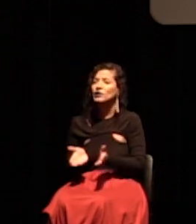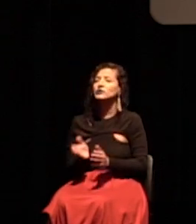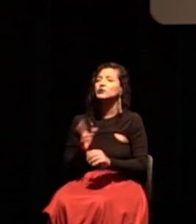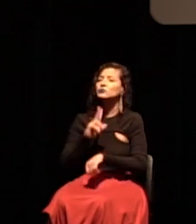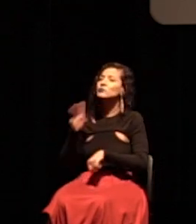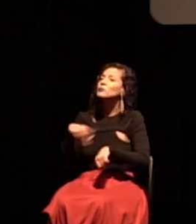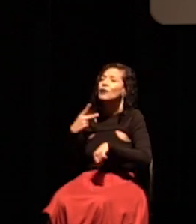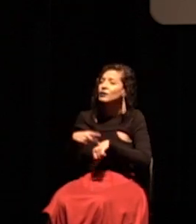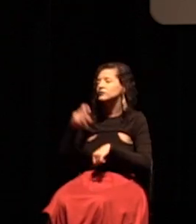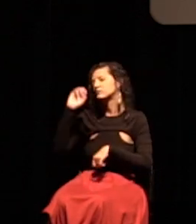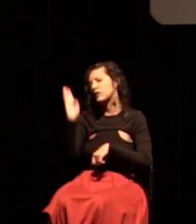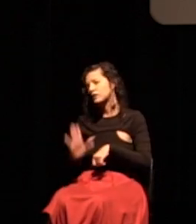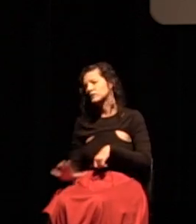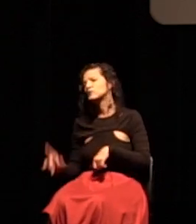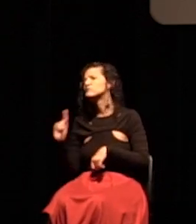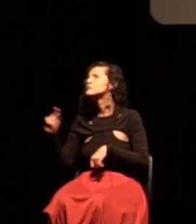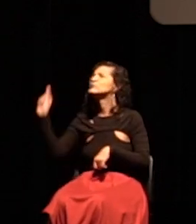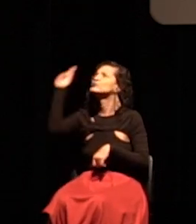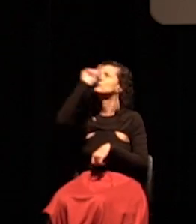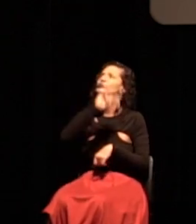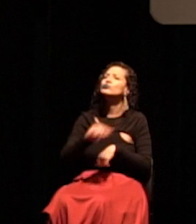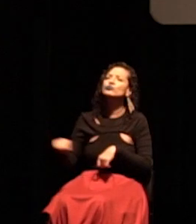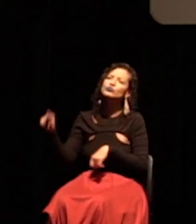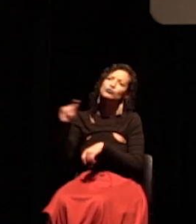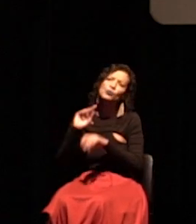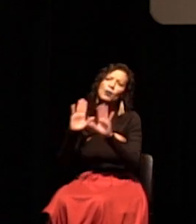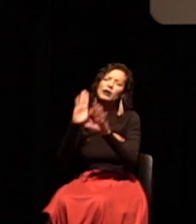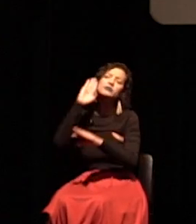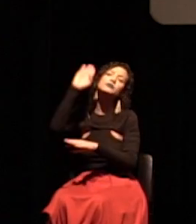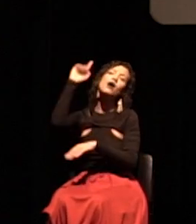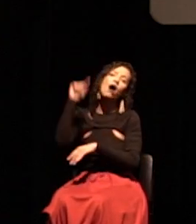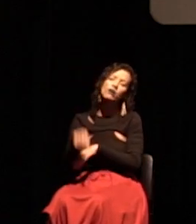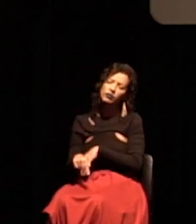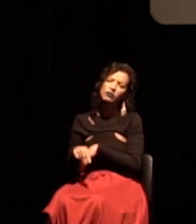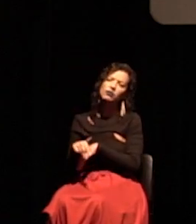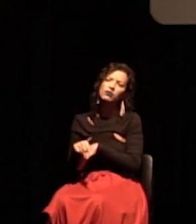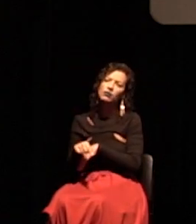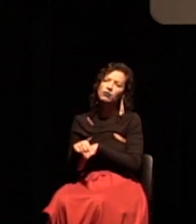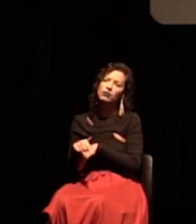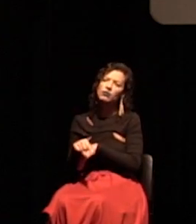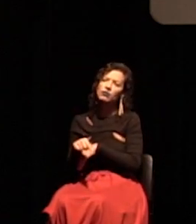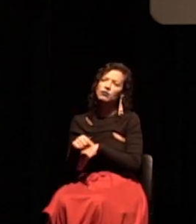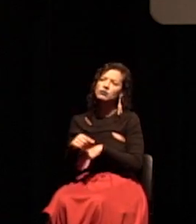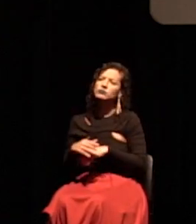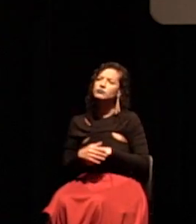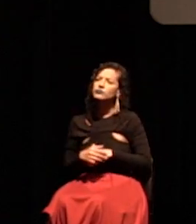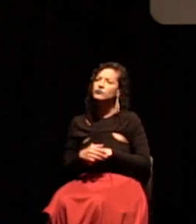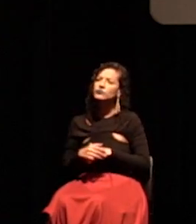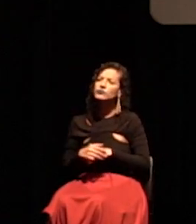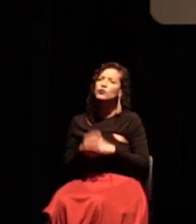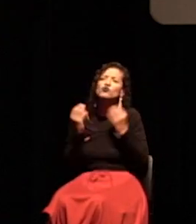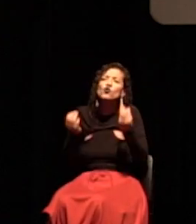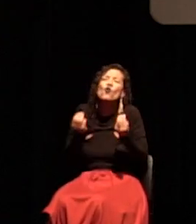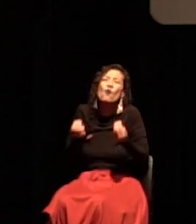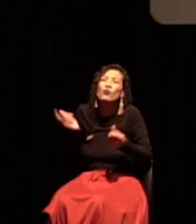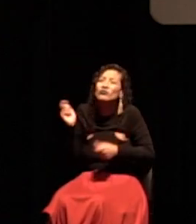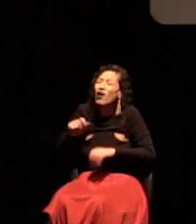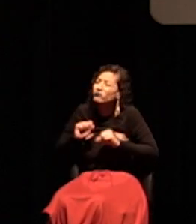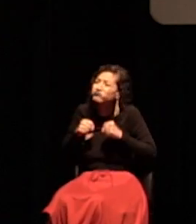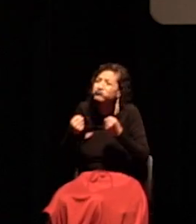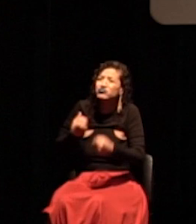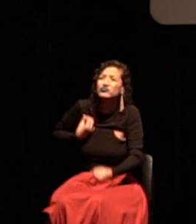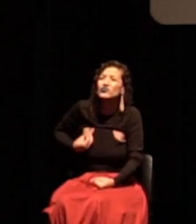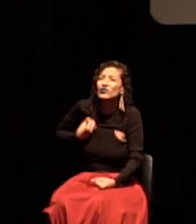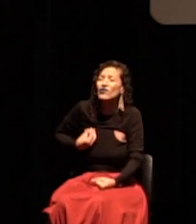país, em todos os lugares, mas aqui, fundamentalmente, não se tem condições de sobreviver se